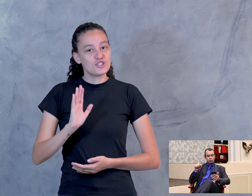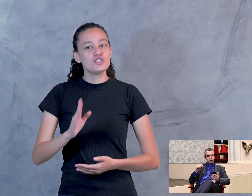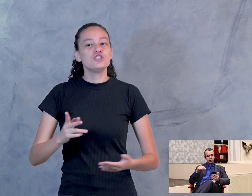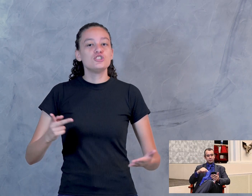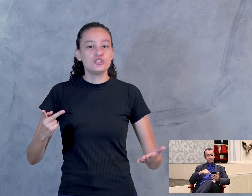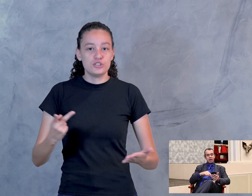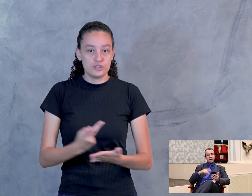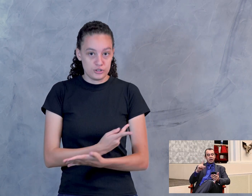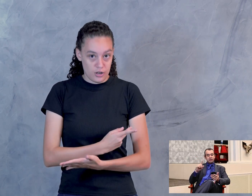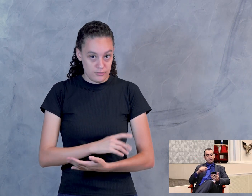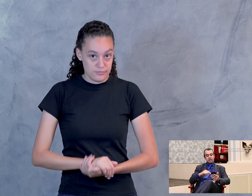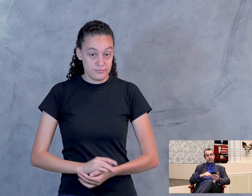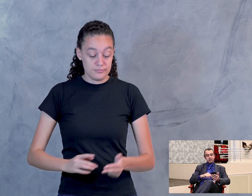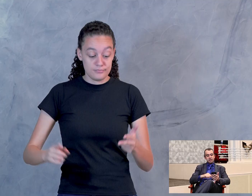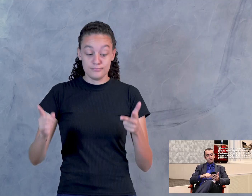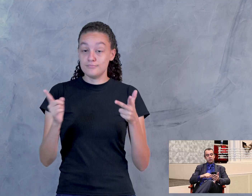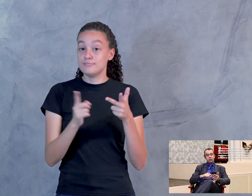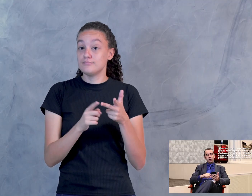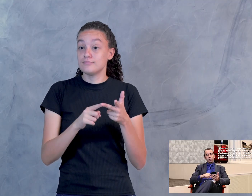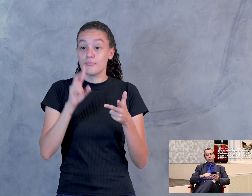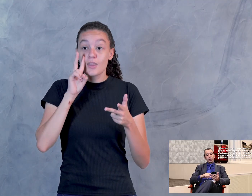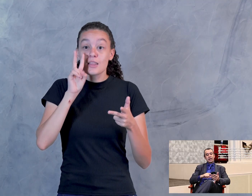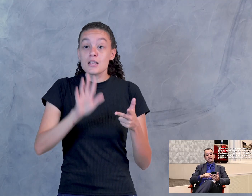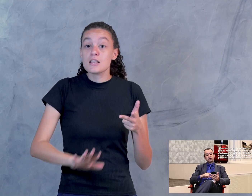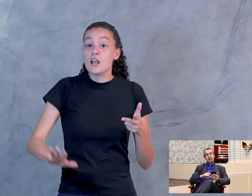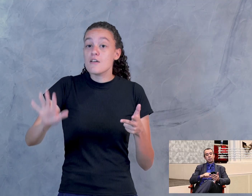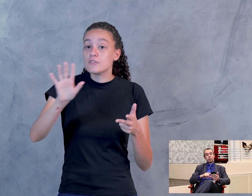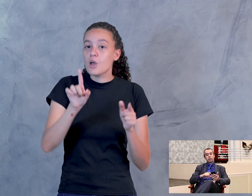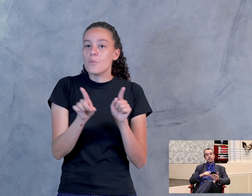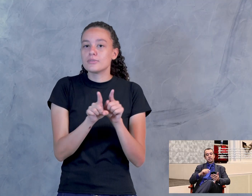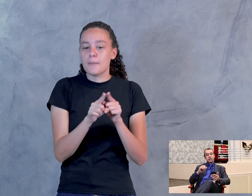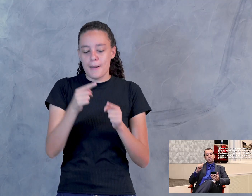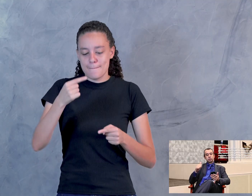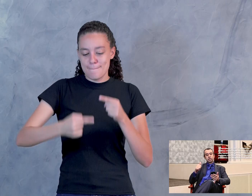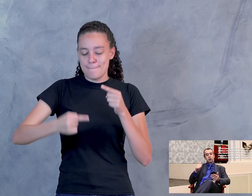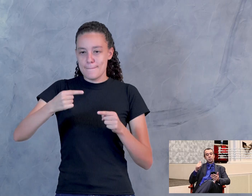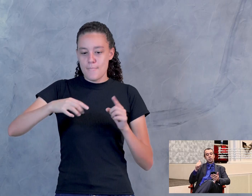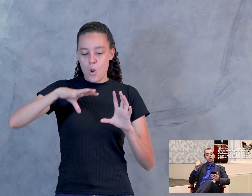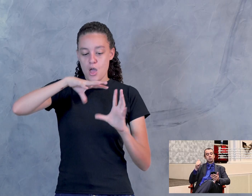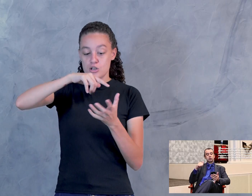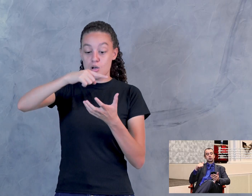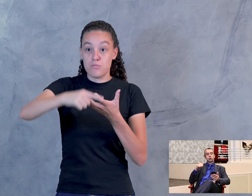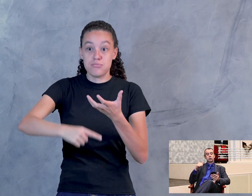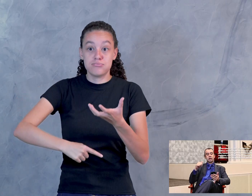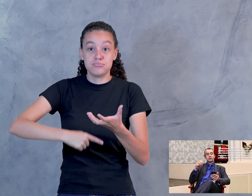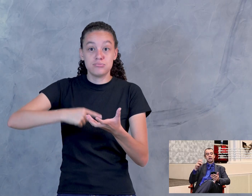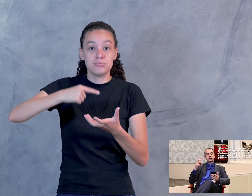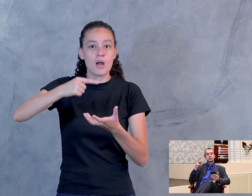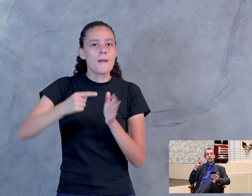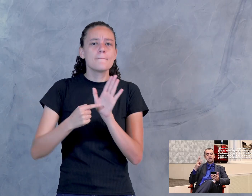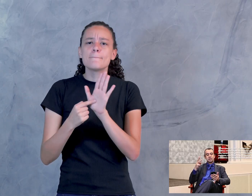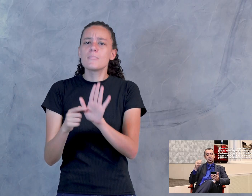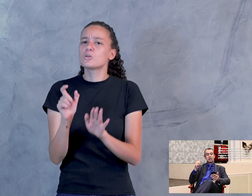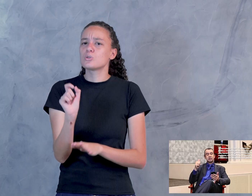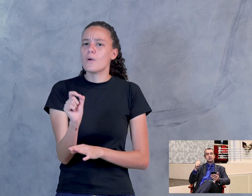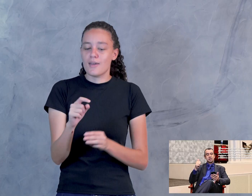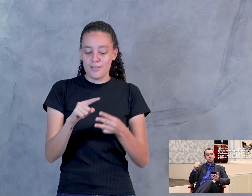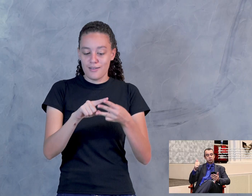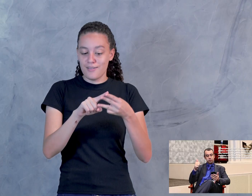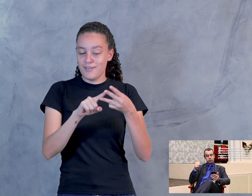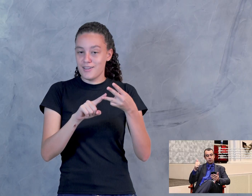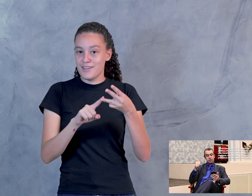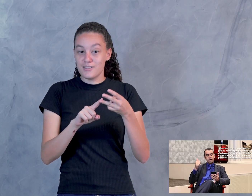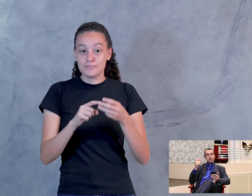Também se cumpriu. A terceira visão foi na esfera política mundial, porque mostrou que haveria 3